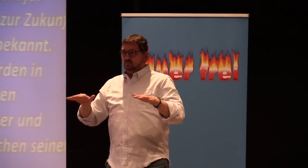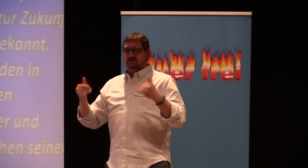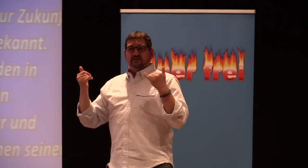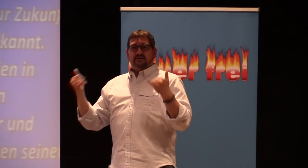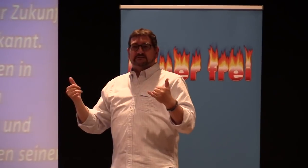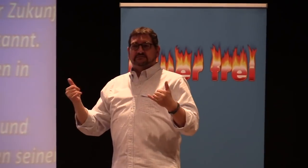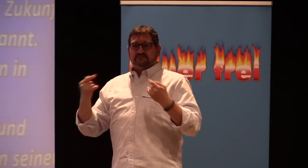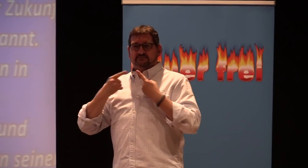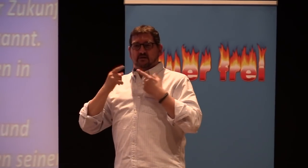Historiker